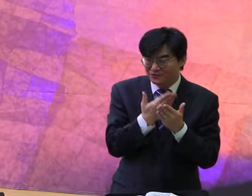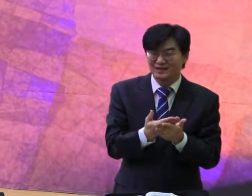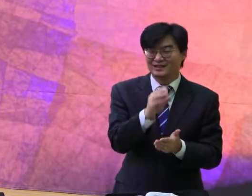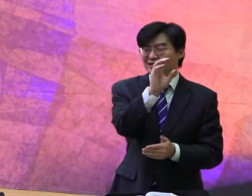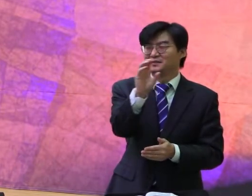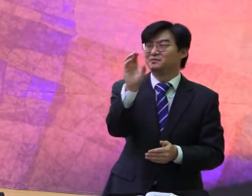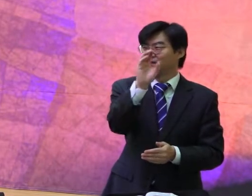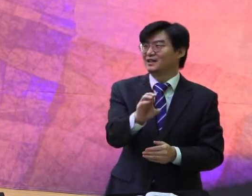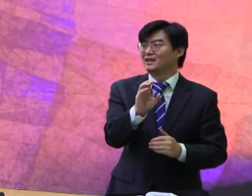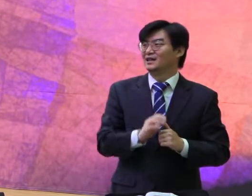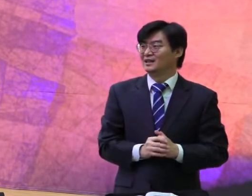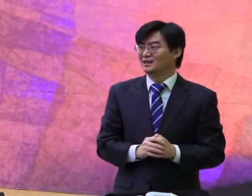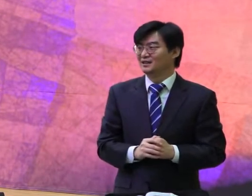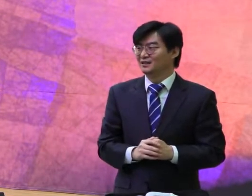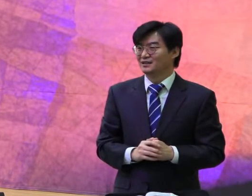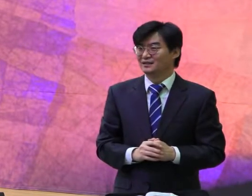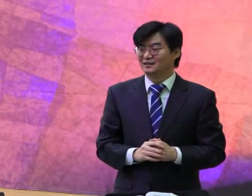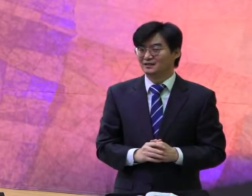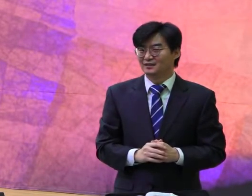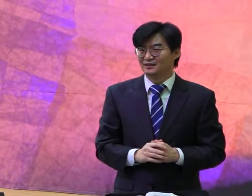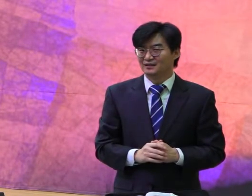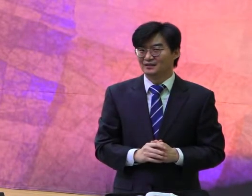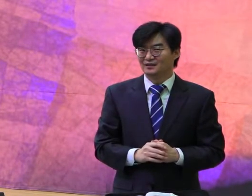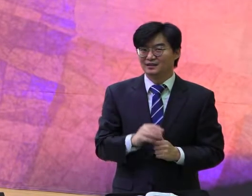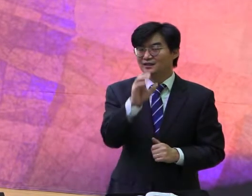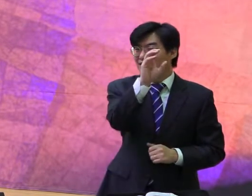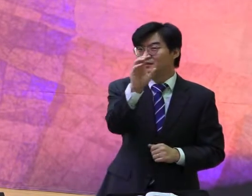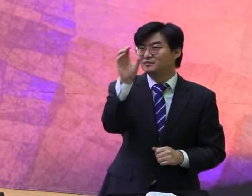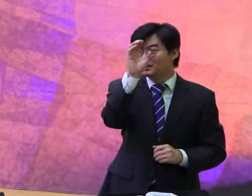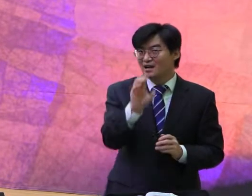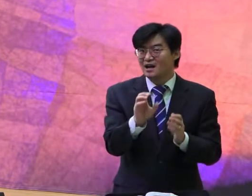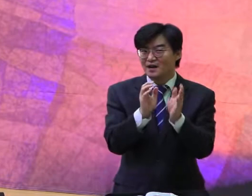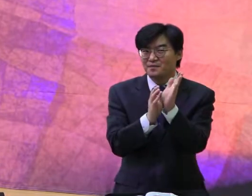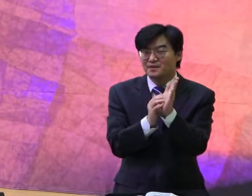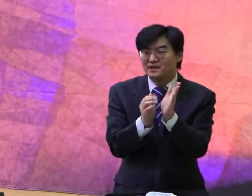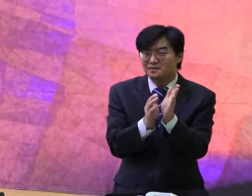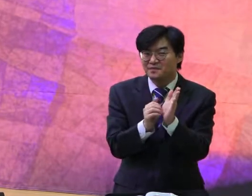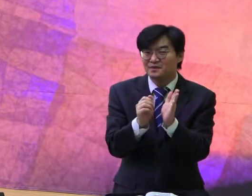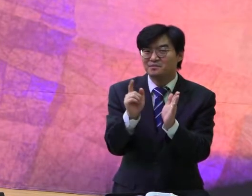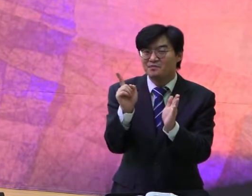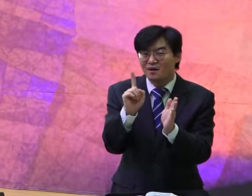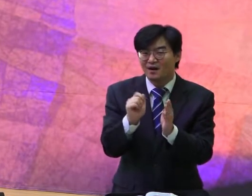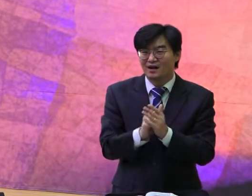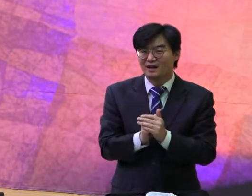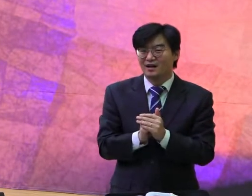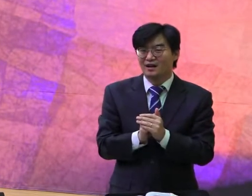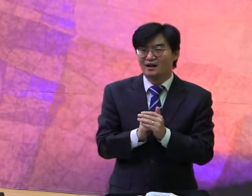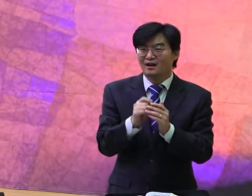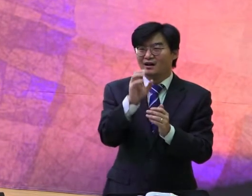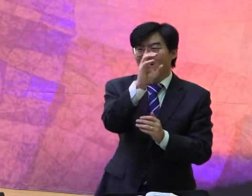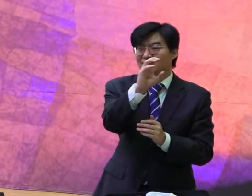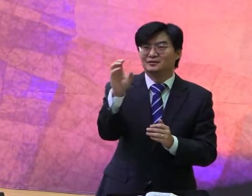근데 십자가를 잘 모르는 사람, 십자가의 비밀을 깨닫기 이전에는 십자가가 참